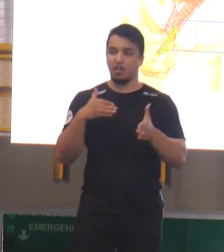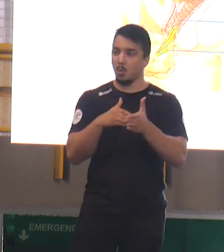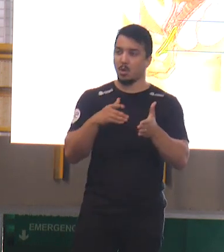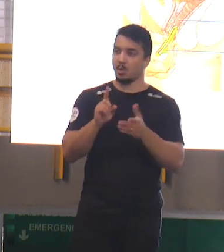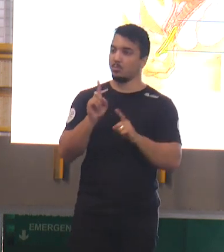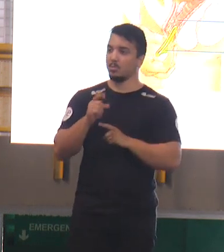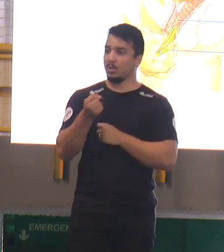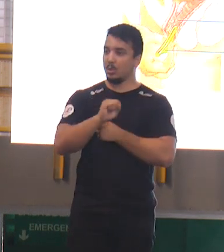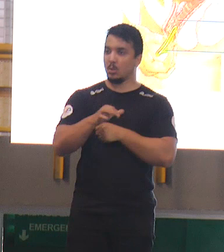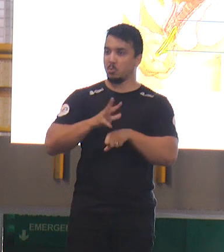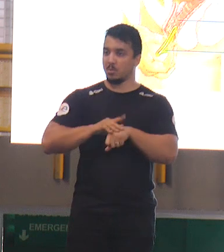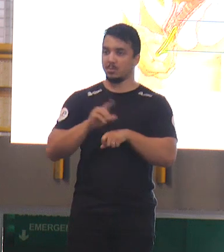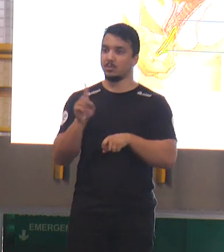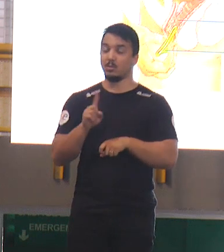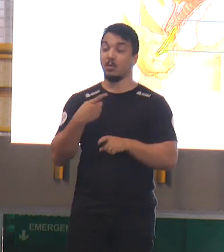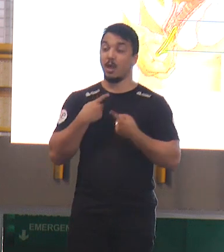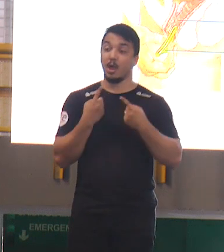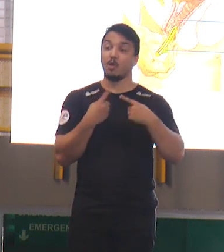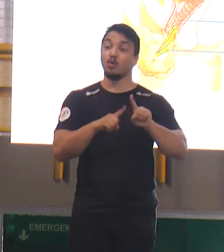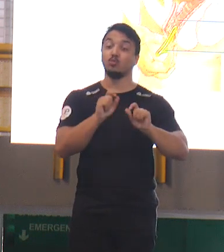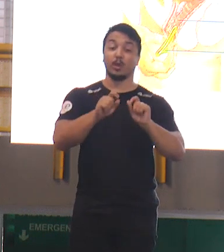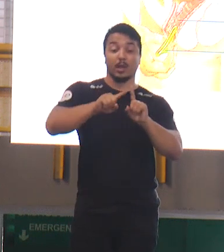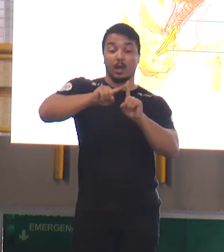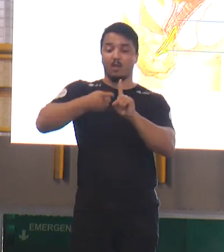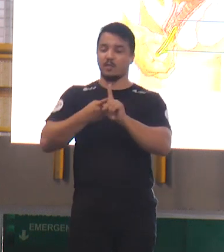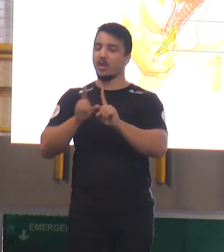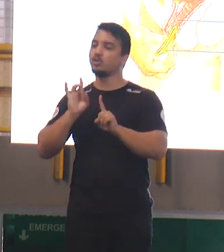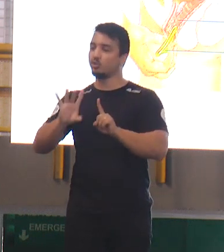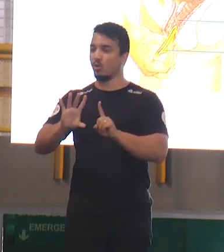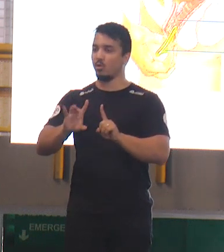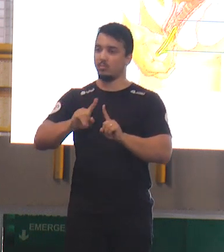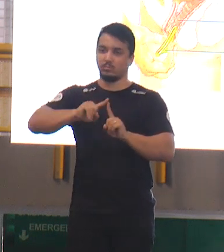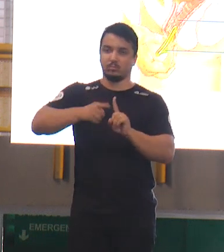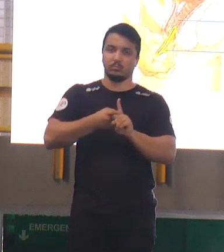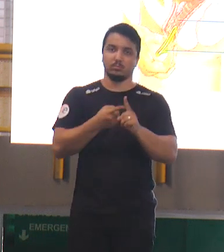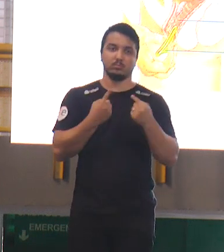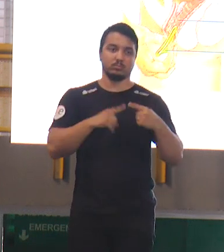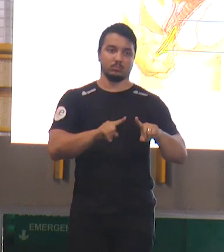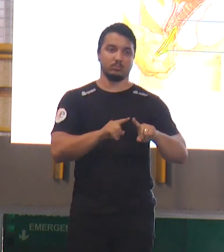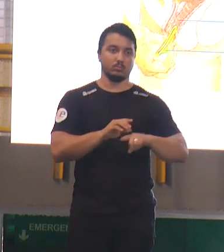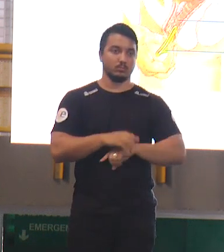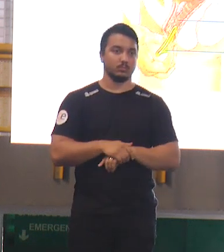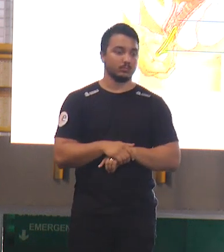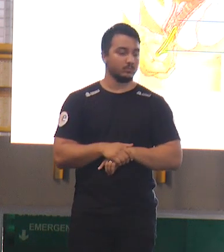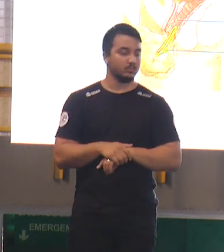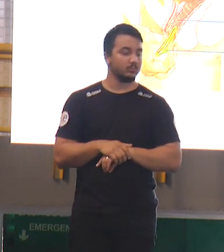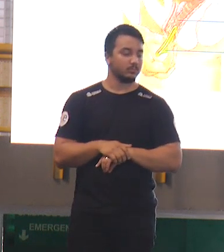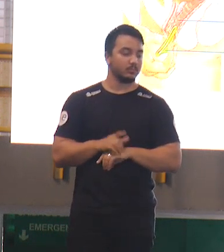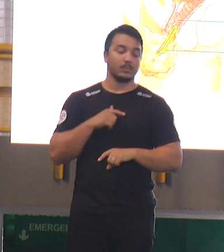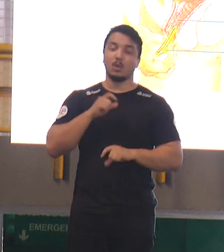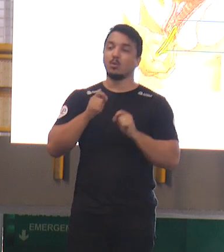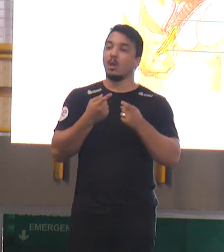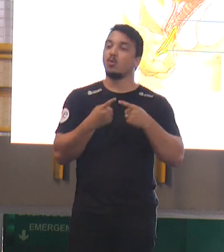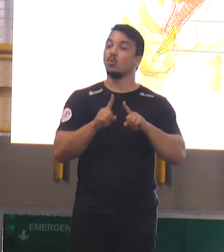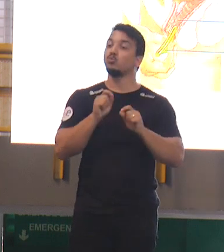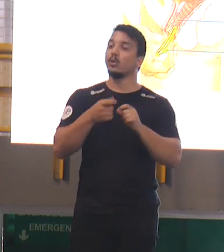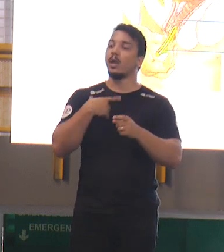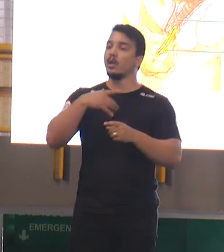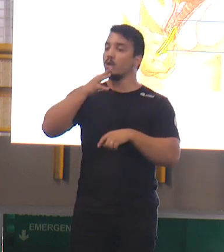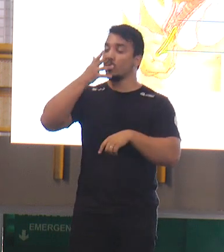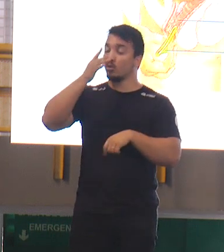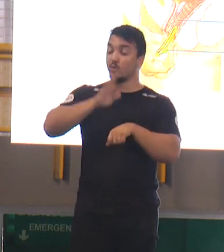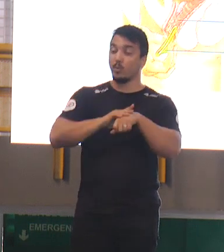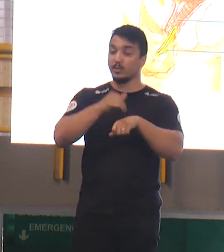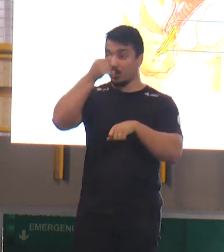não vai impedir. O que impede, né, essas infecções sexualmente transmissíveis vai ser quem? Vai ser a